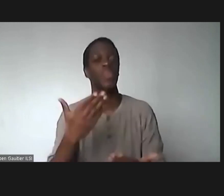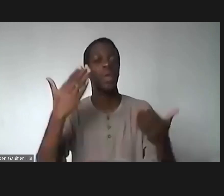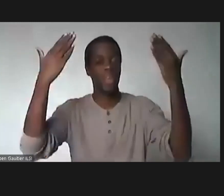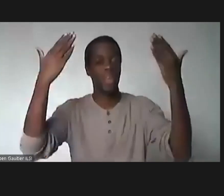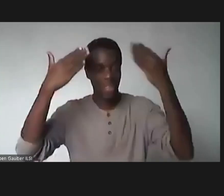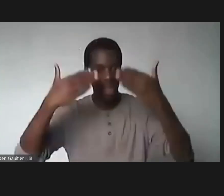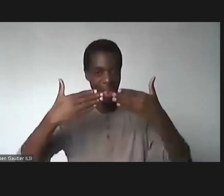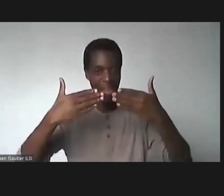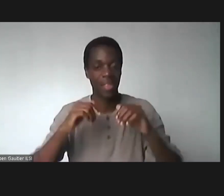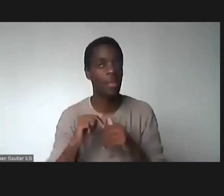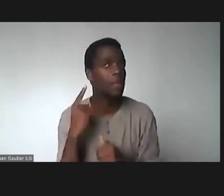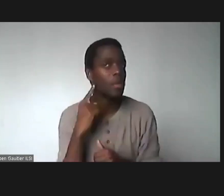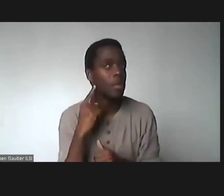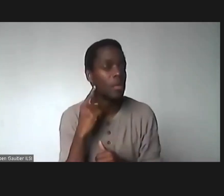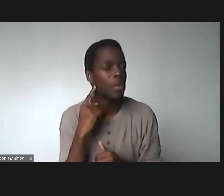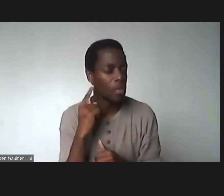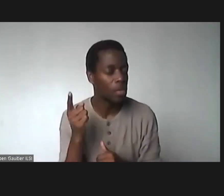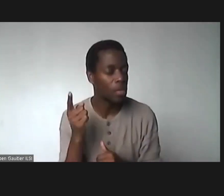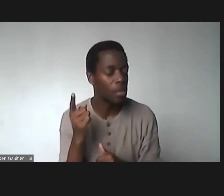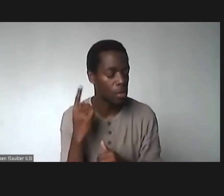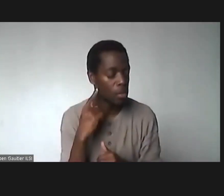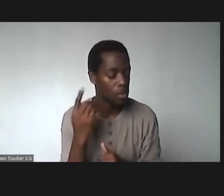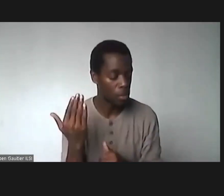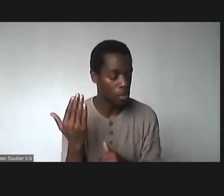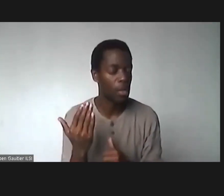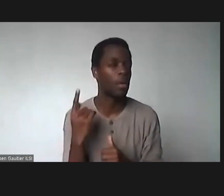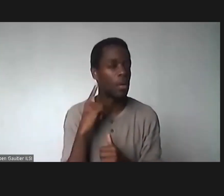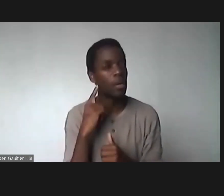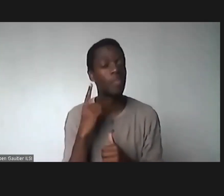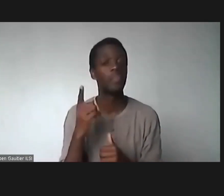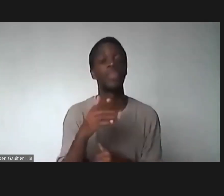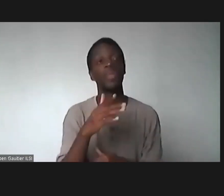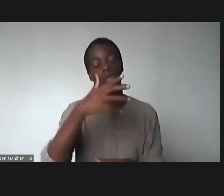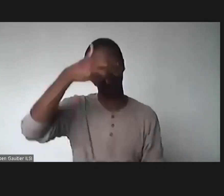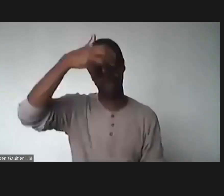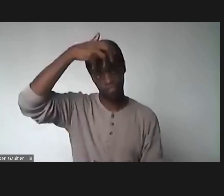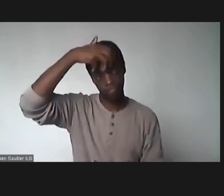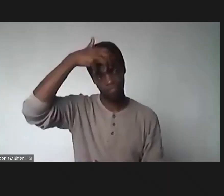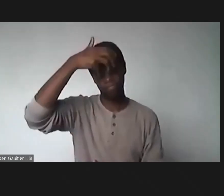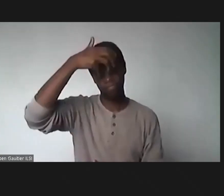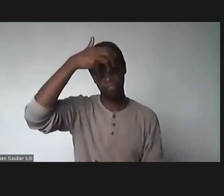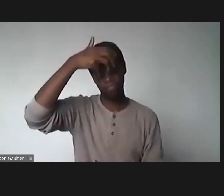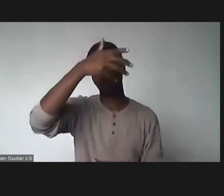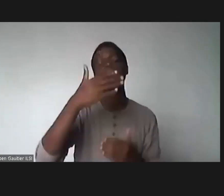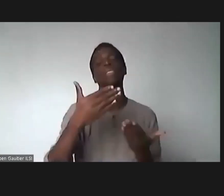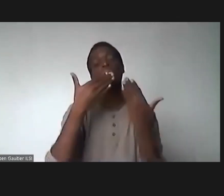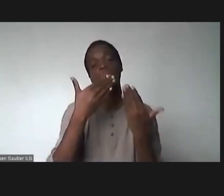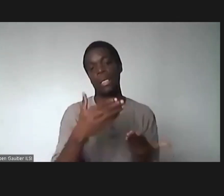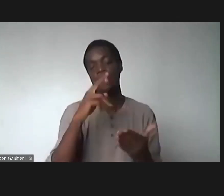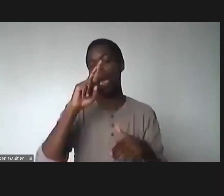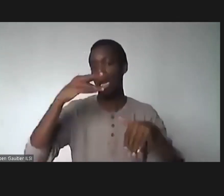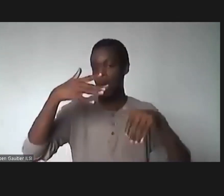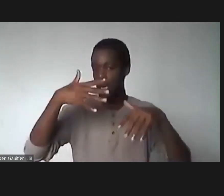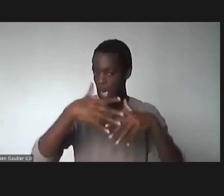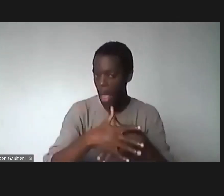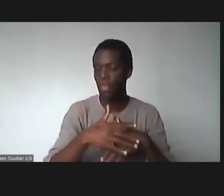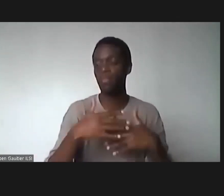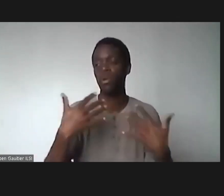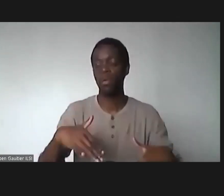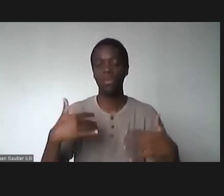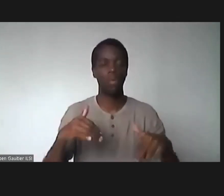Ahí te escucho, sí. Ahí sí te escucho. En principio, Rosario, agradecerles a Riadis por la oportunidad de todos estos webinarios que son